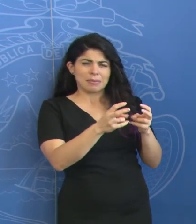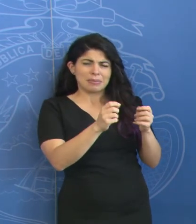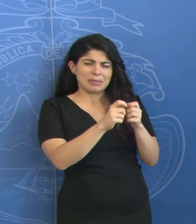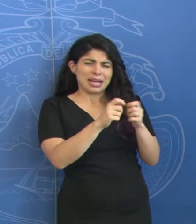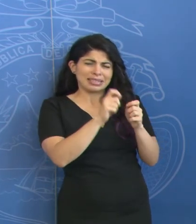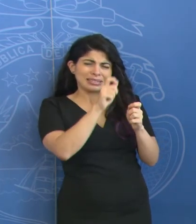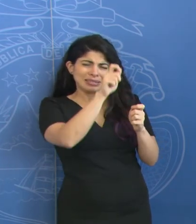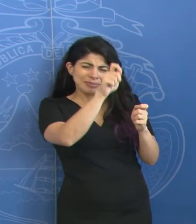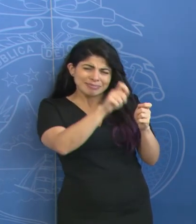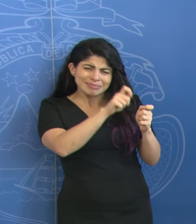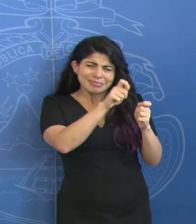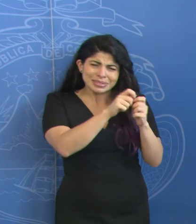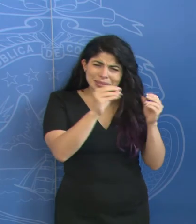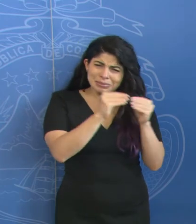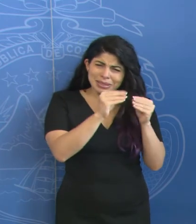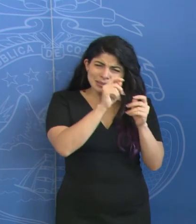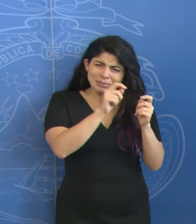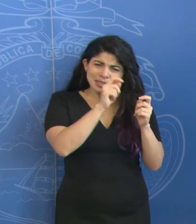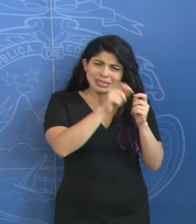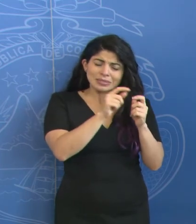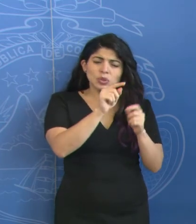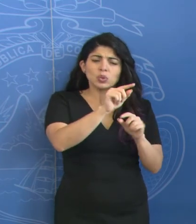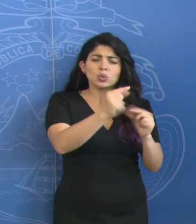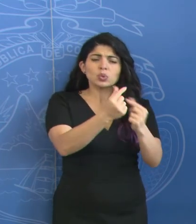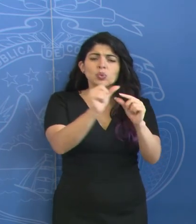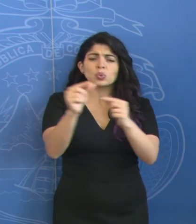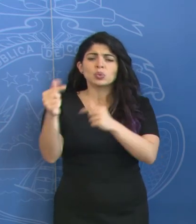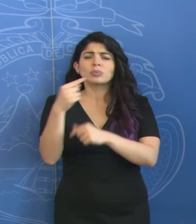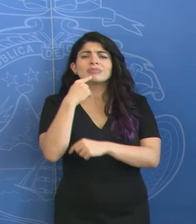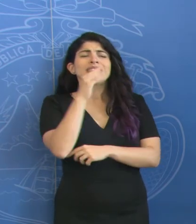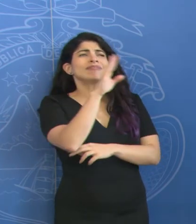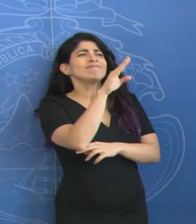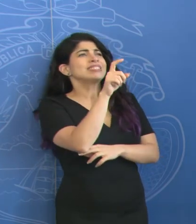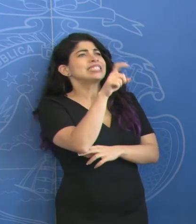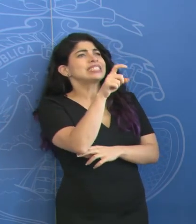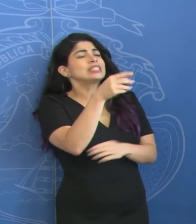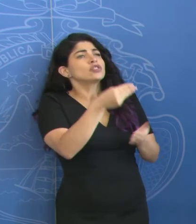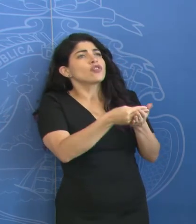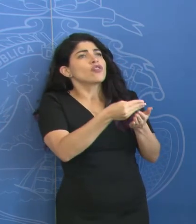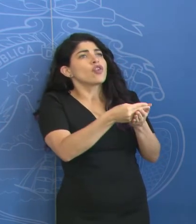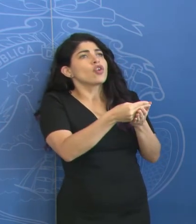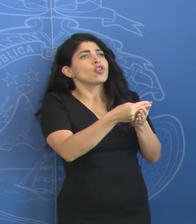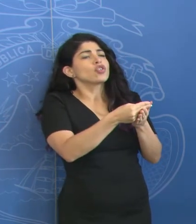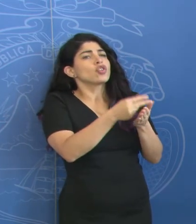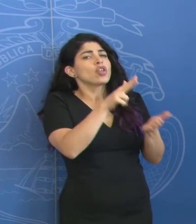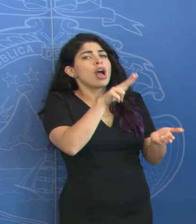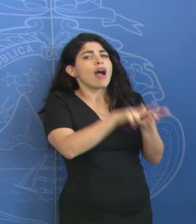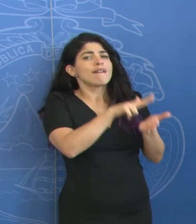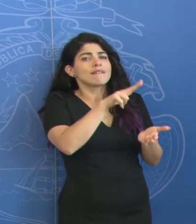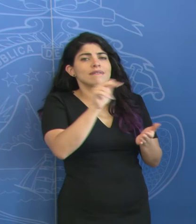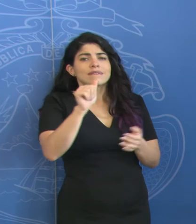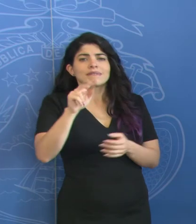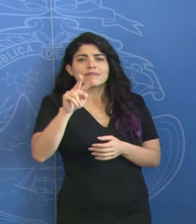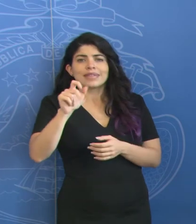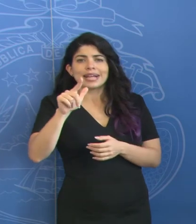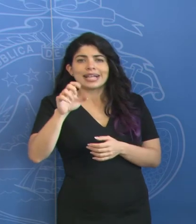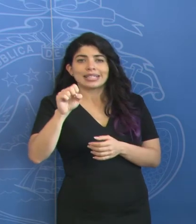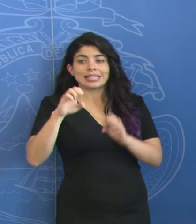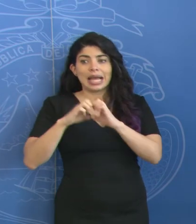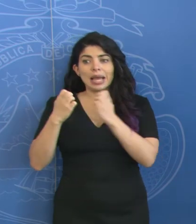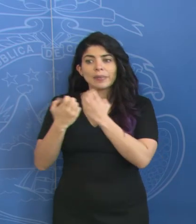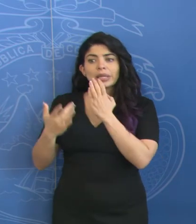concreta, distintos sectores han planteado la necesidad de contar con fondos de avales. El equipo técnico nos recordó que en el